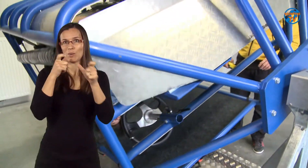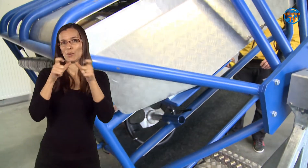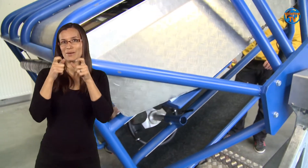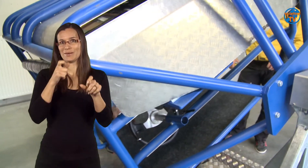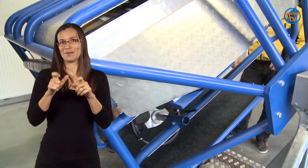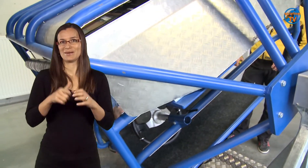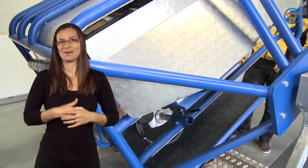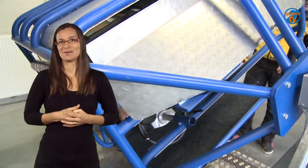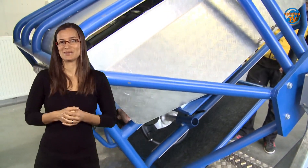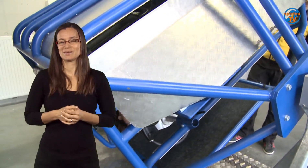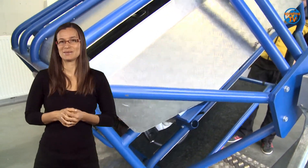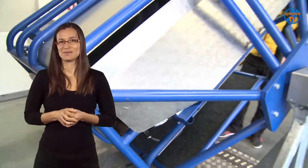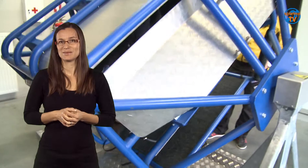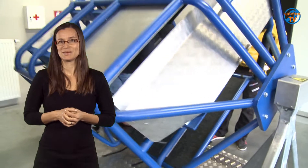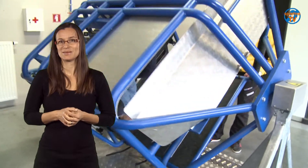Tako.